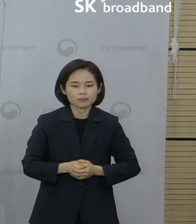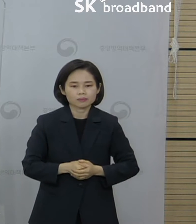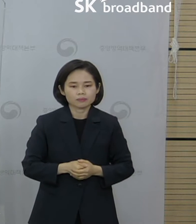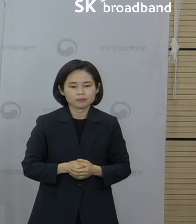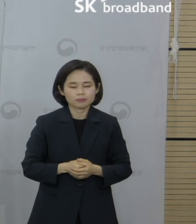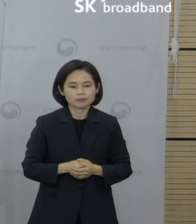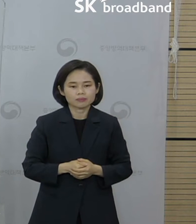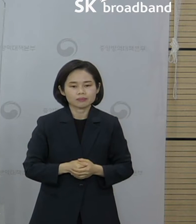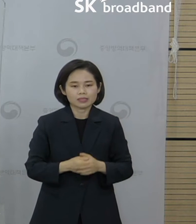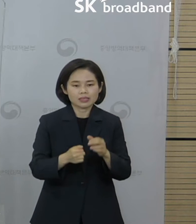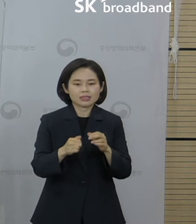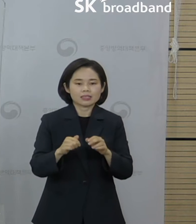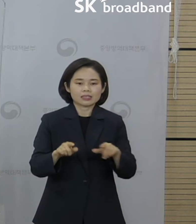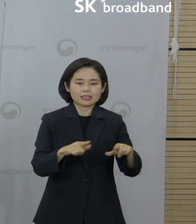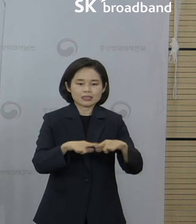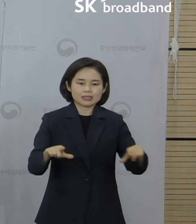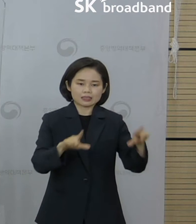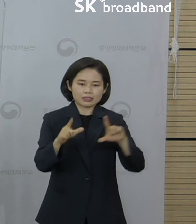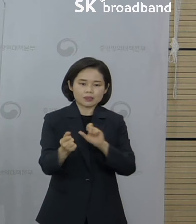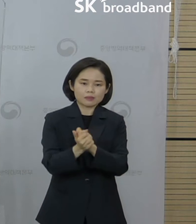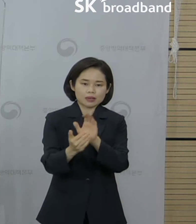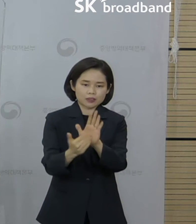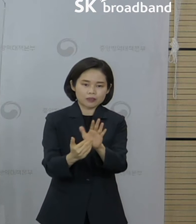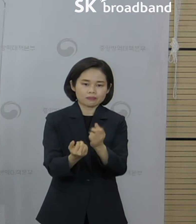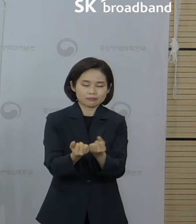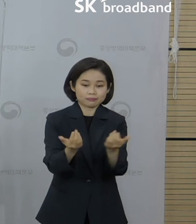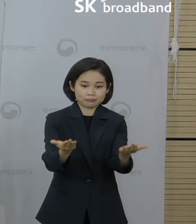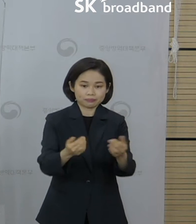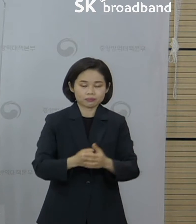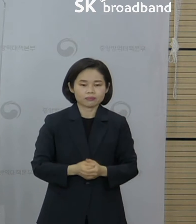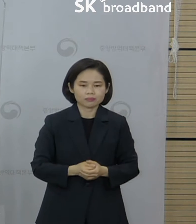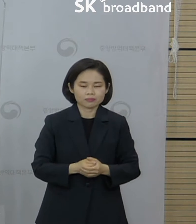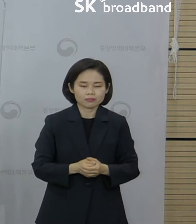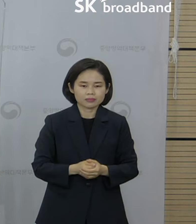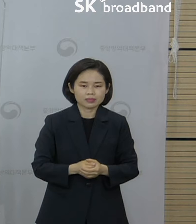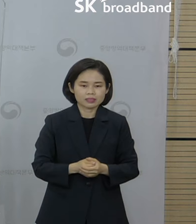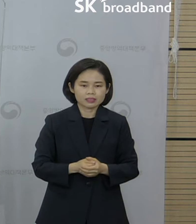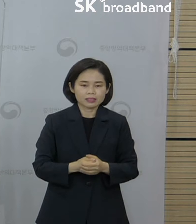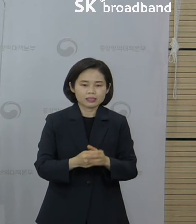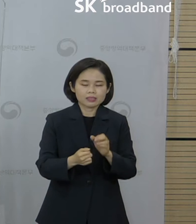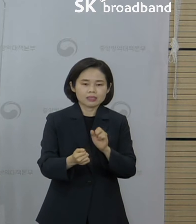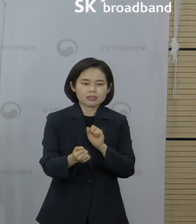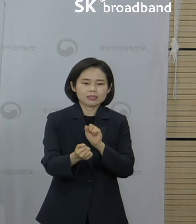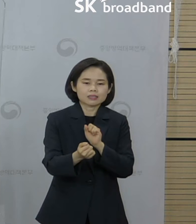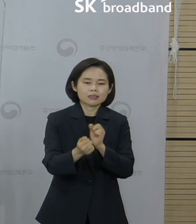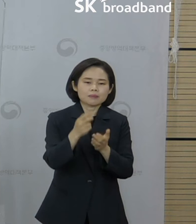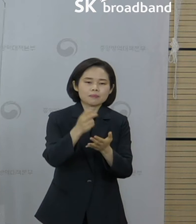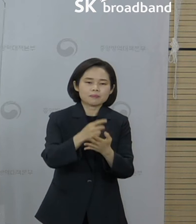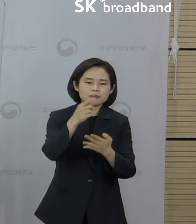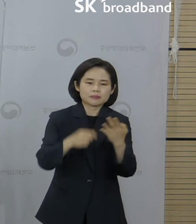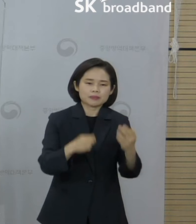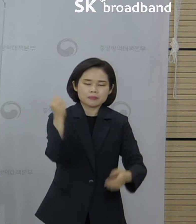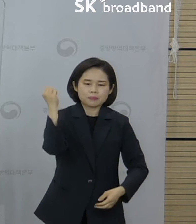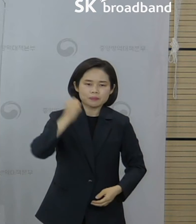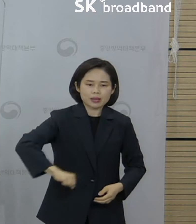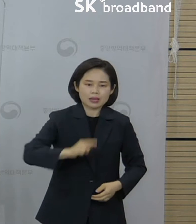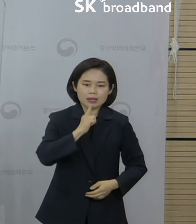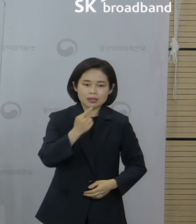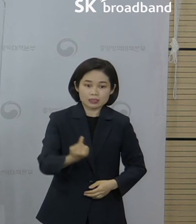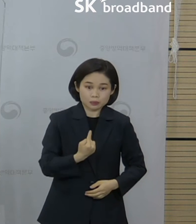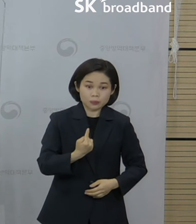다음으로 생활방역과 관련된 사항입니다. 먼저 안전신문고에 신고된 방역수칙 미준수